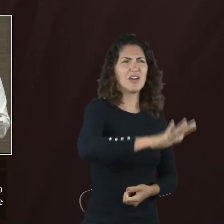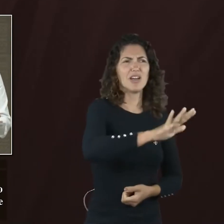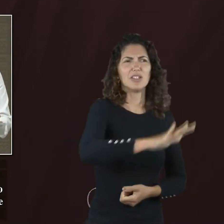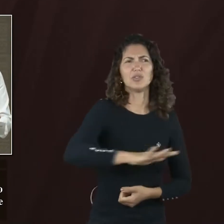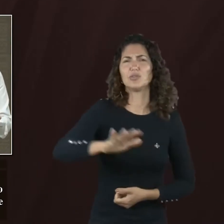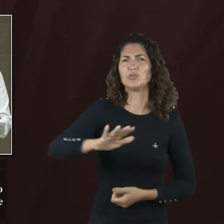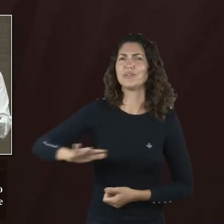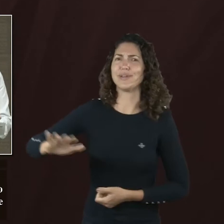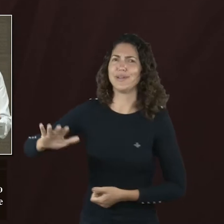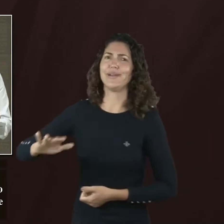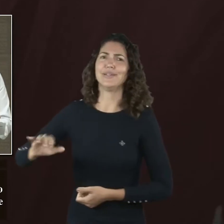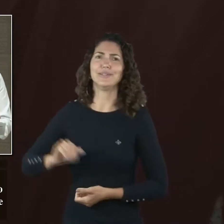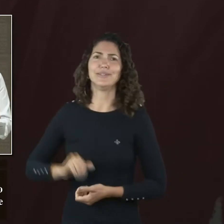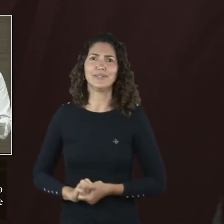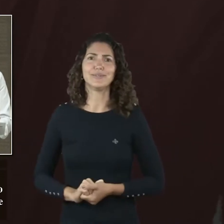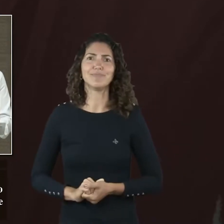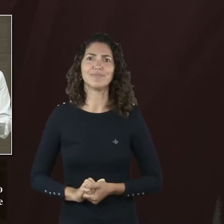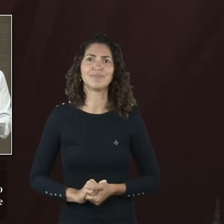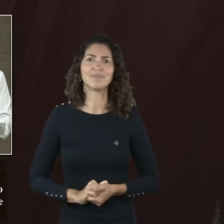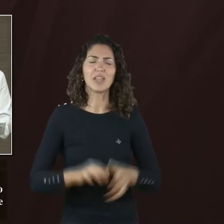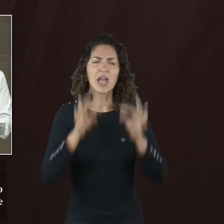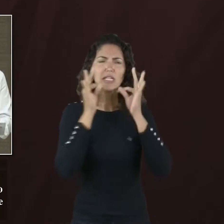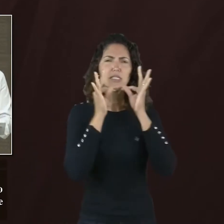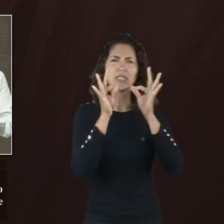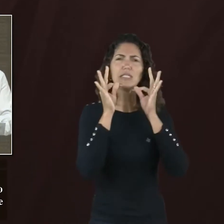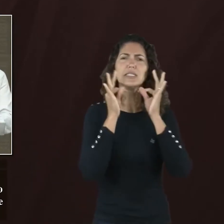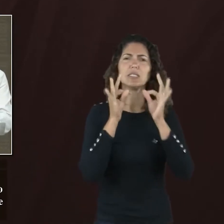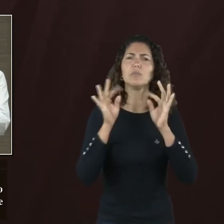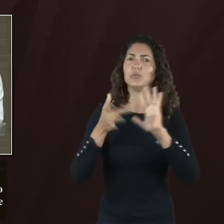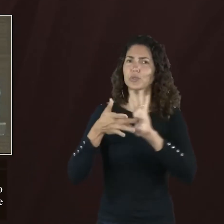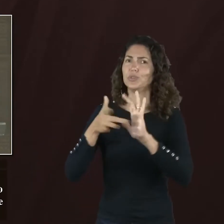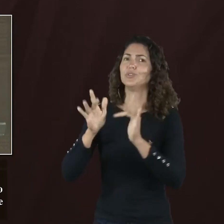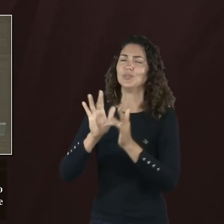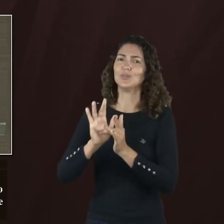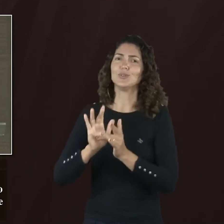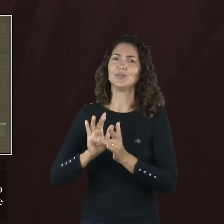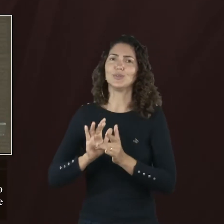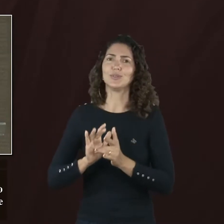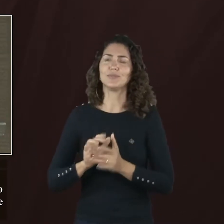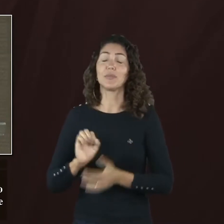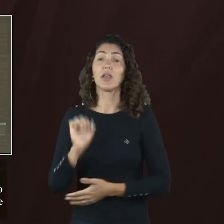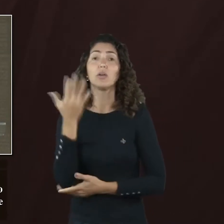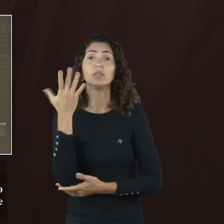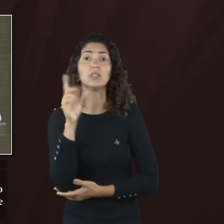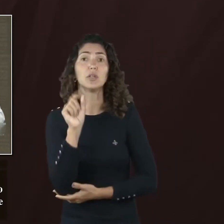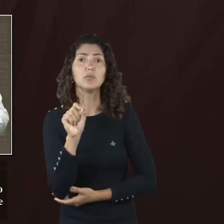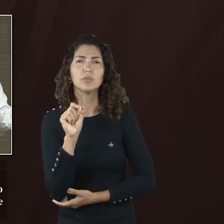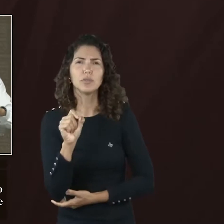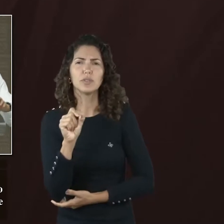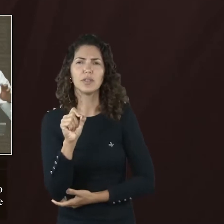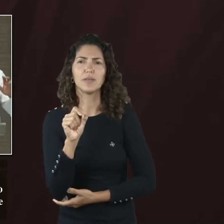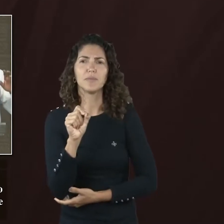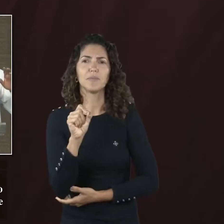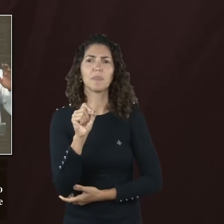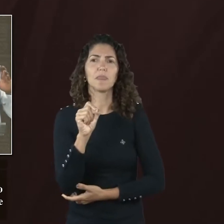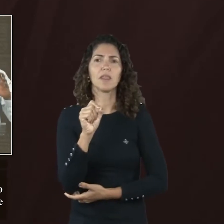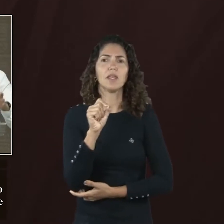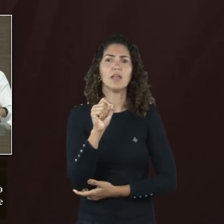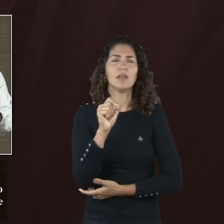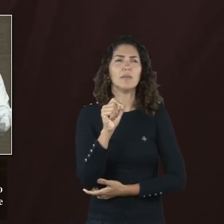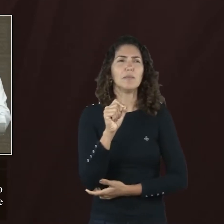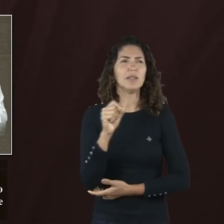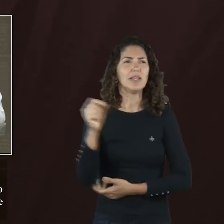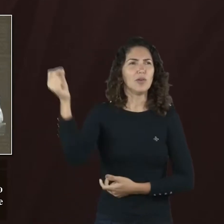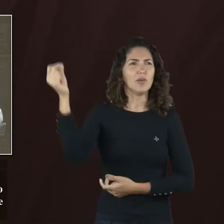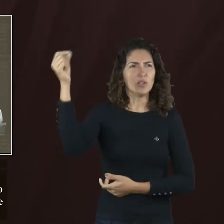Aleluia. Aí o que aconteceu? No dia do Pentecostes, aconteceu tudo isso